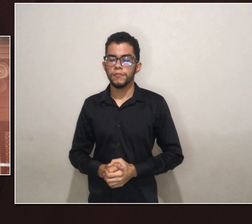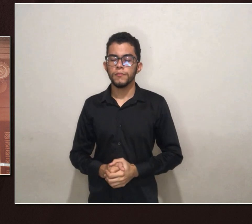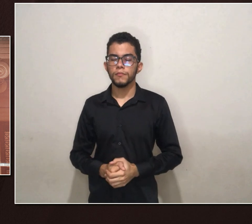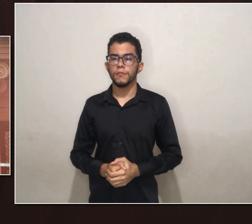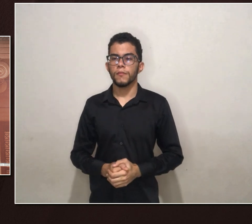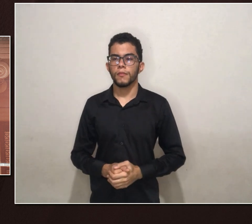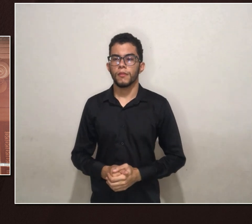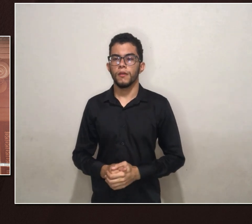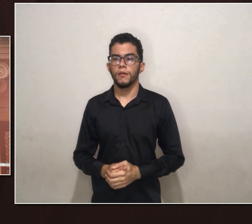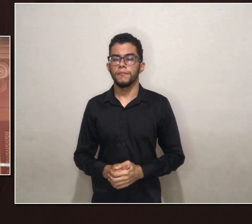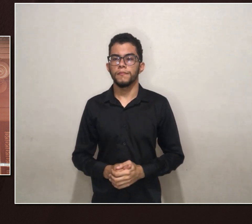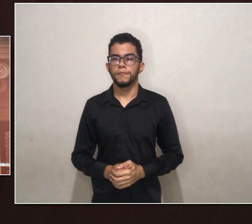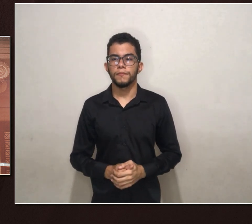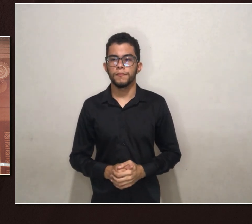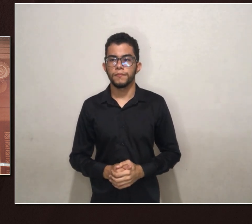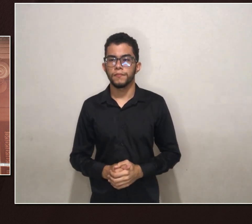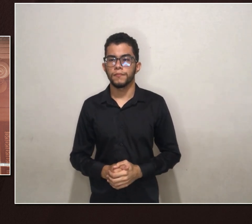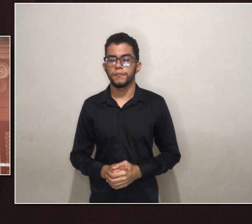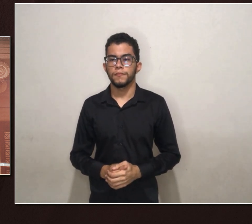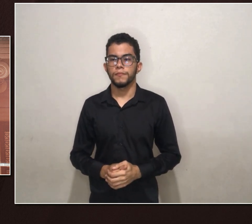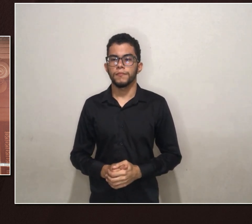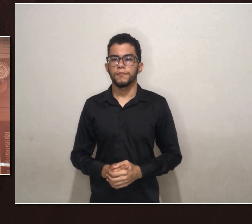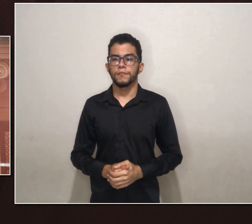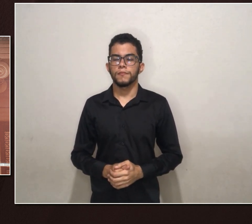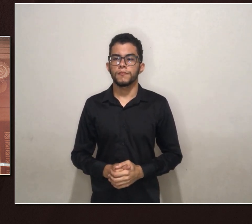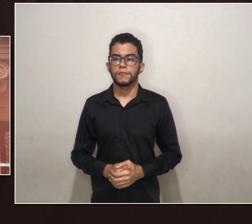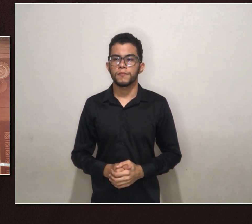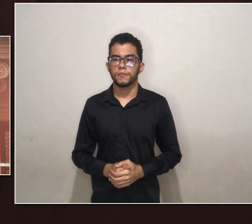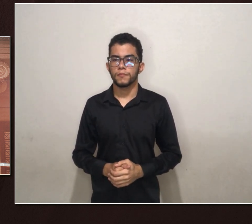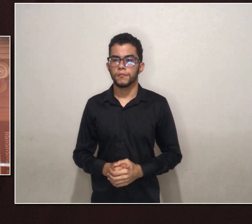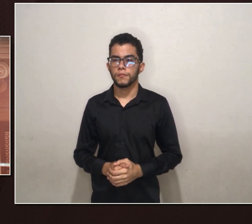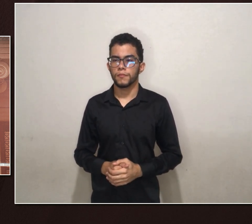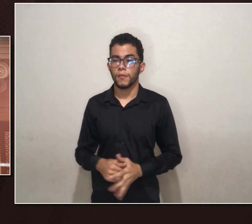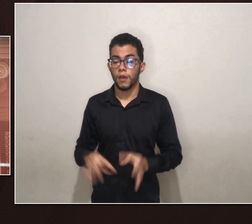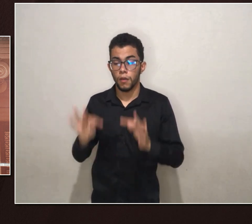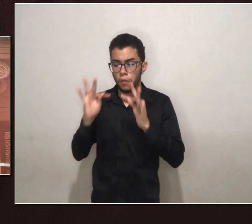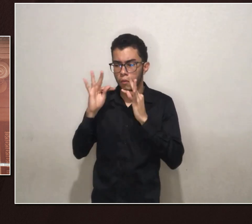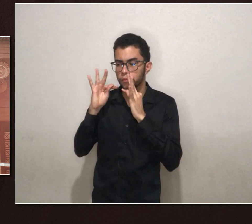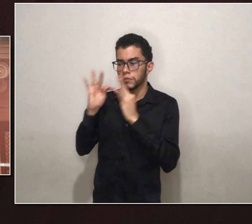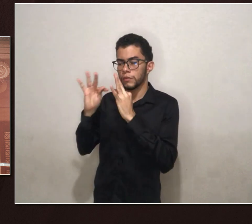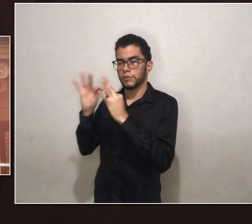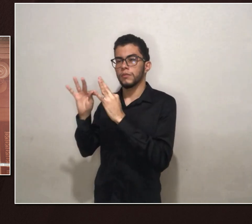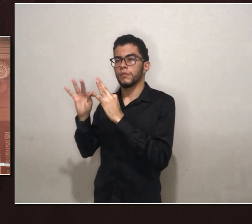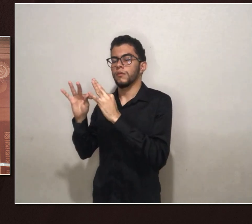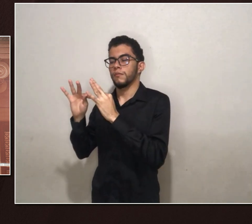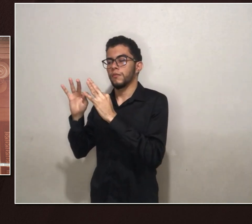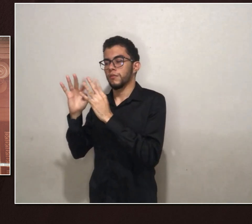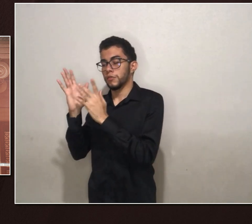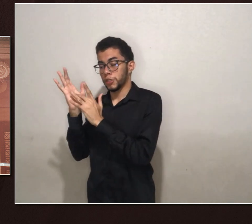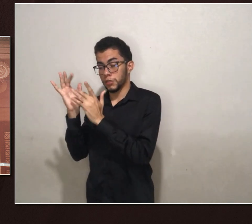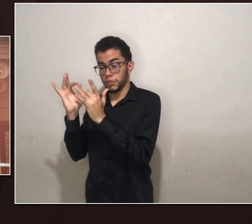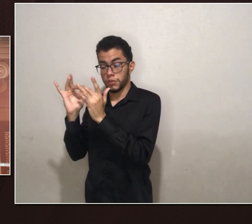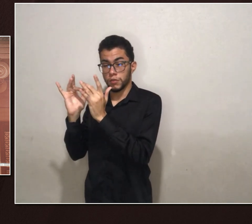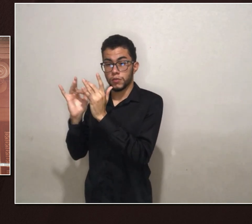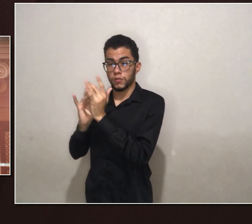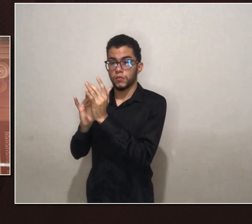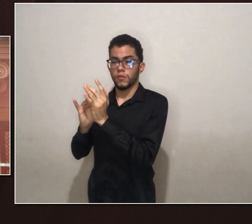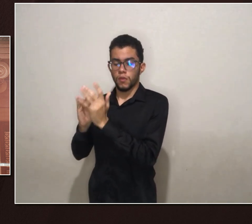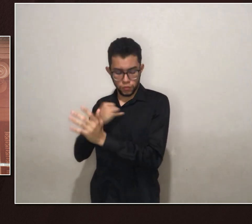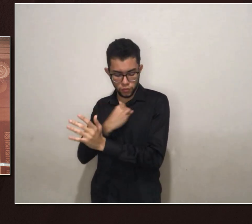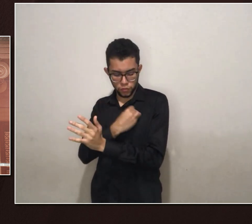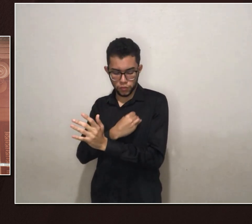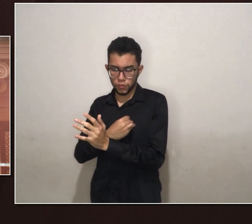testemunho de Jesus Cristo quanto a tudo o que viu. Ele atestou a palavra de Deus, que é a palavra da